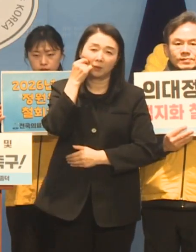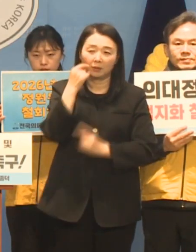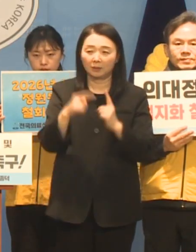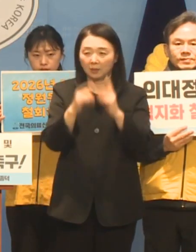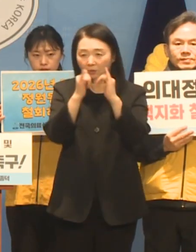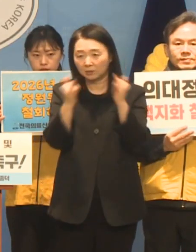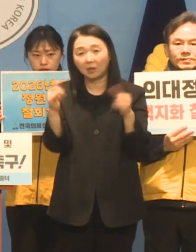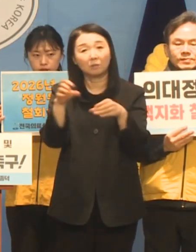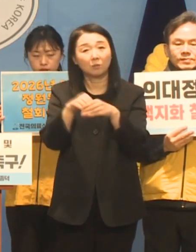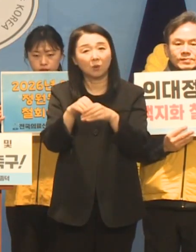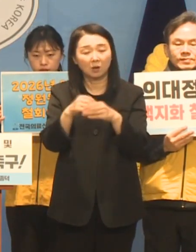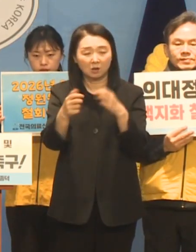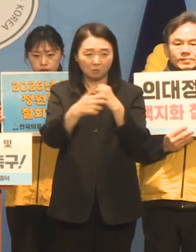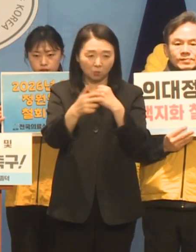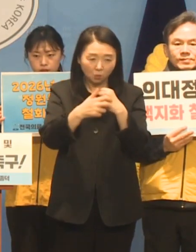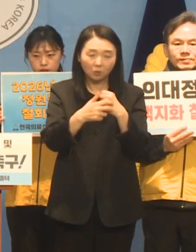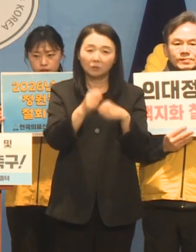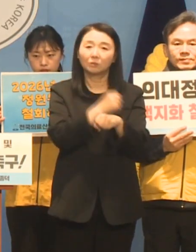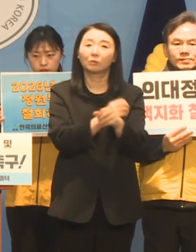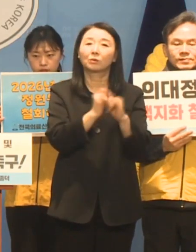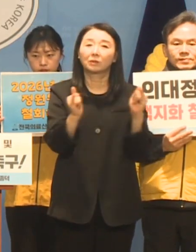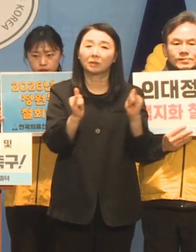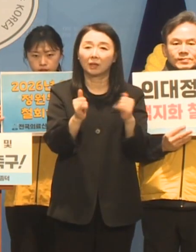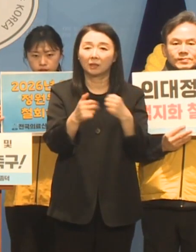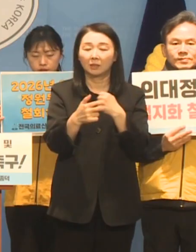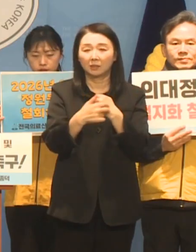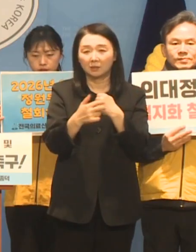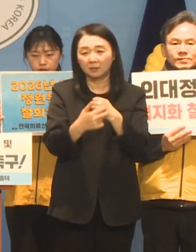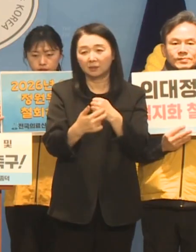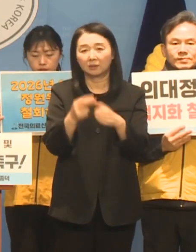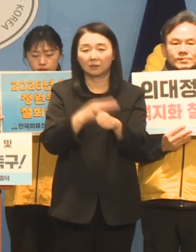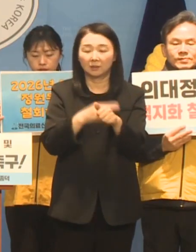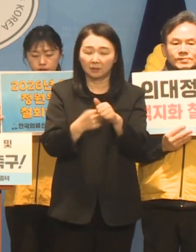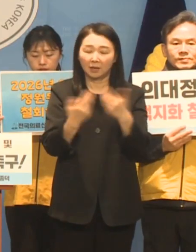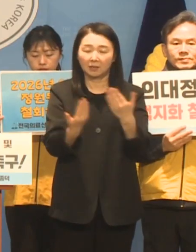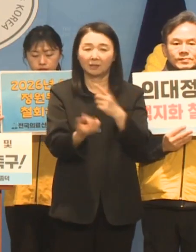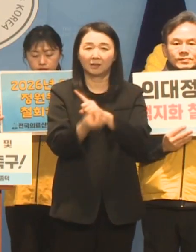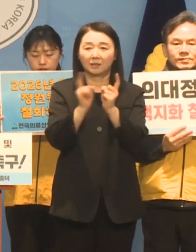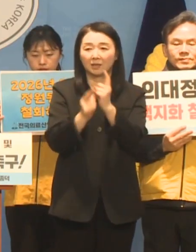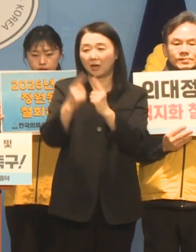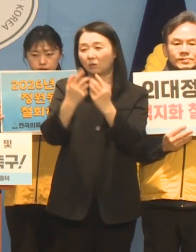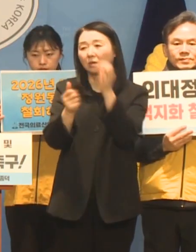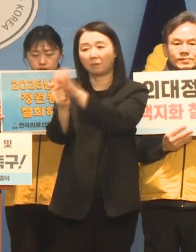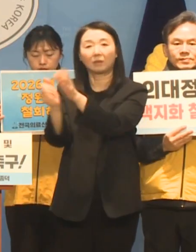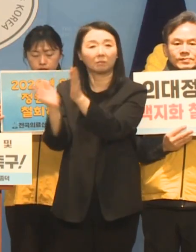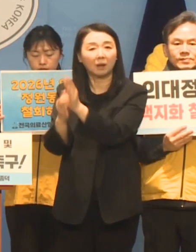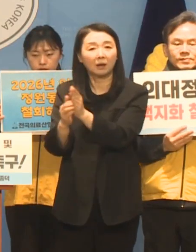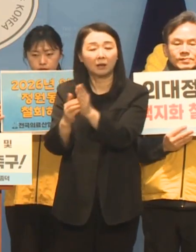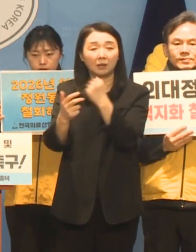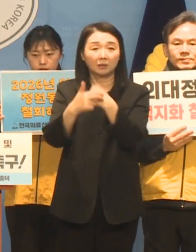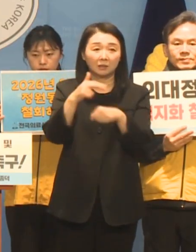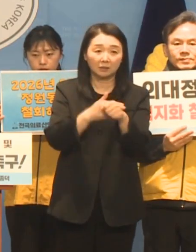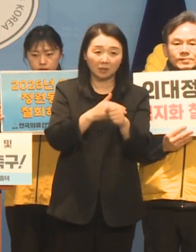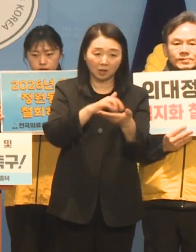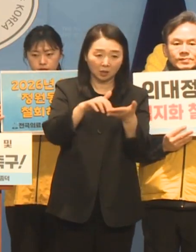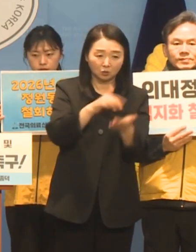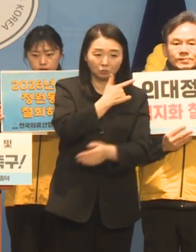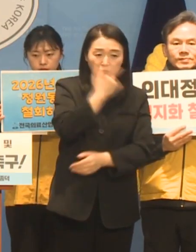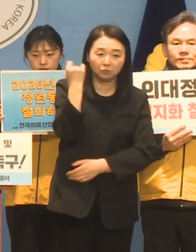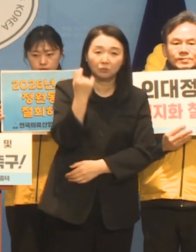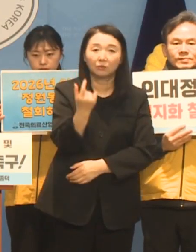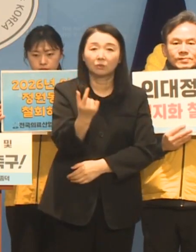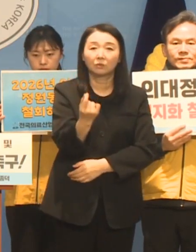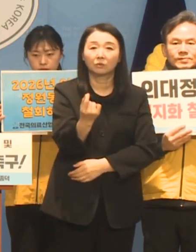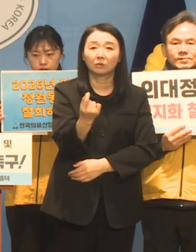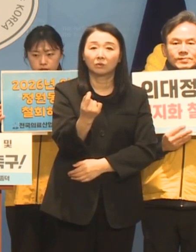간호사를 포함한 우리 보건 의료 노동자들이 의사 업무를 대신하는 일이 허다합니다. 의사 수가 절대적으로 부족하다는